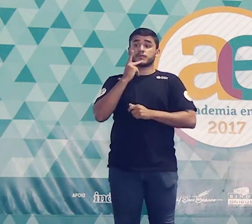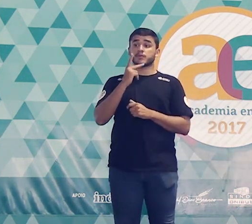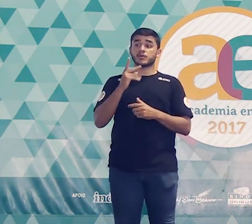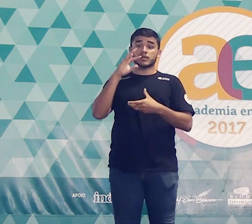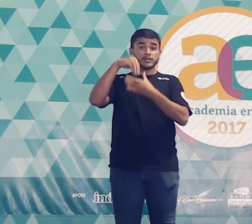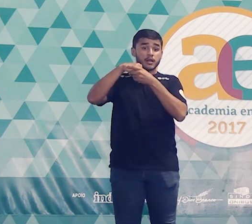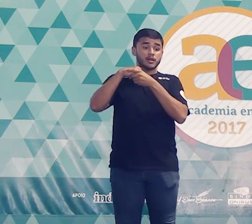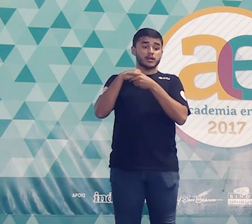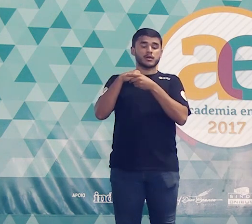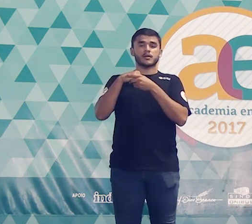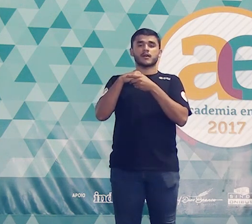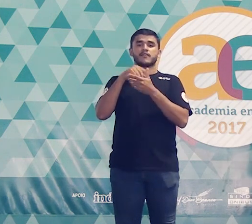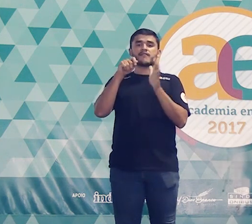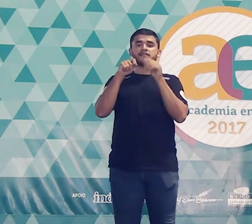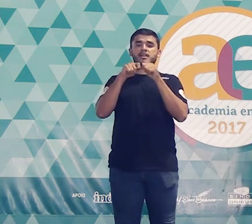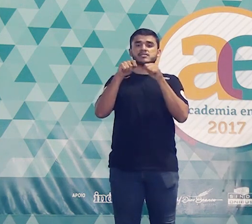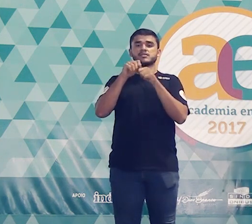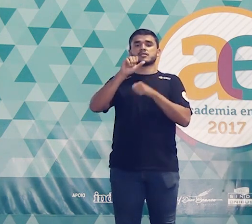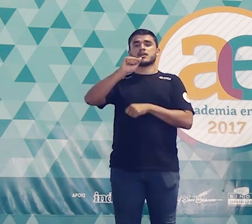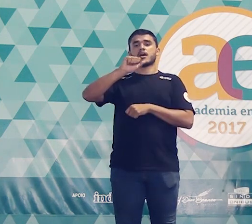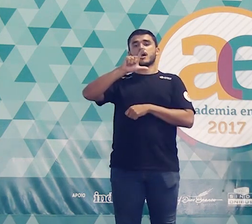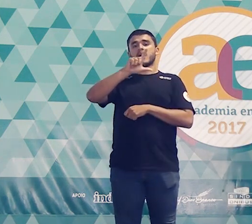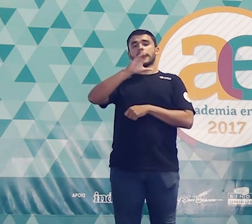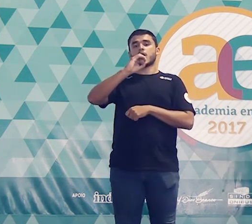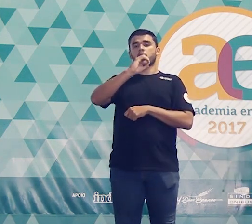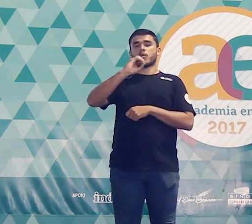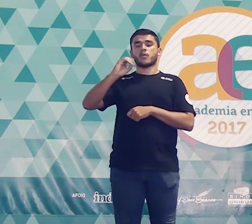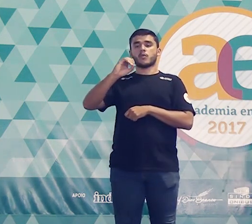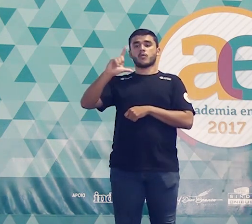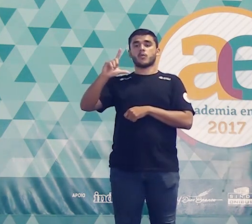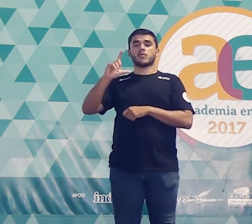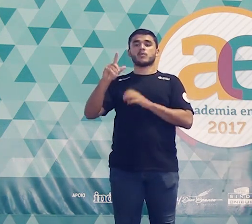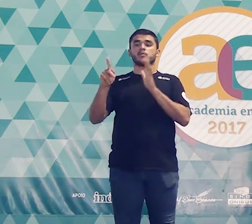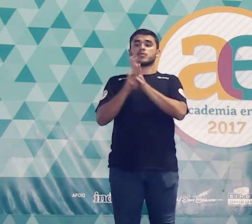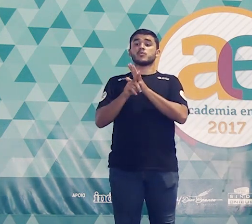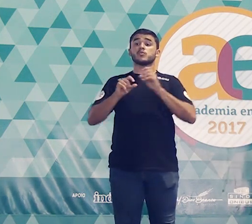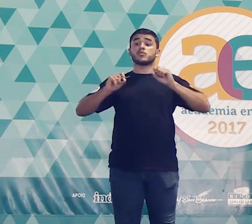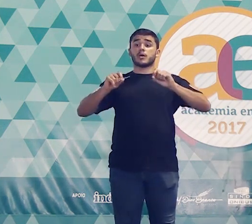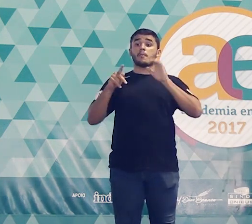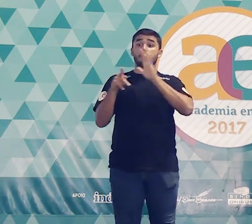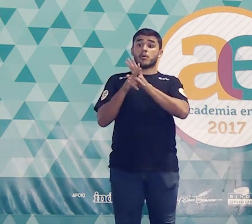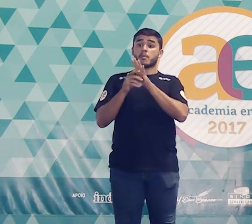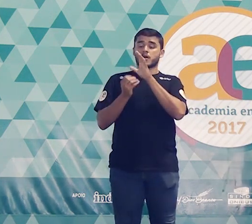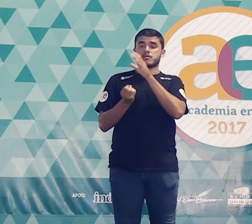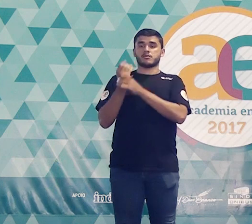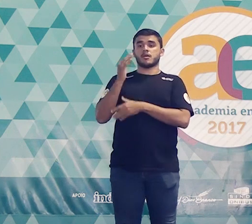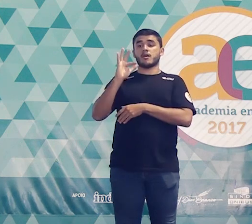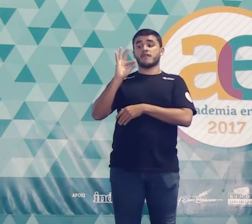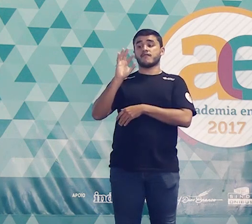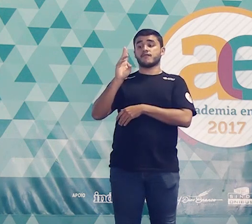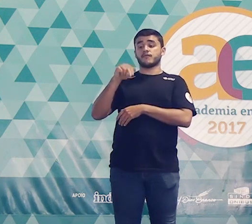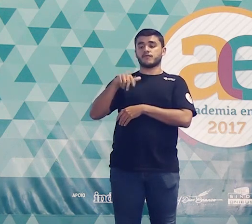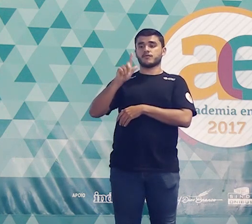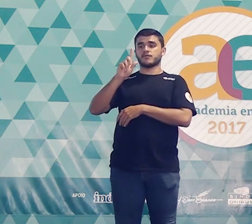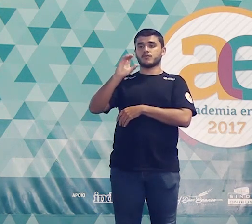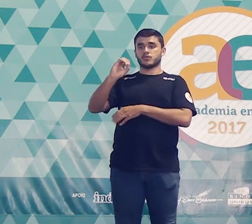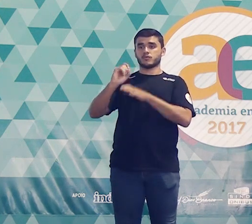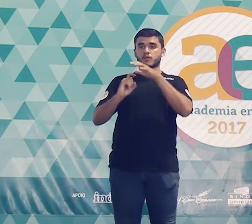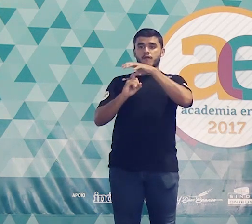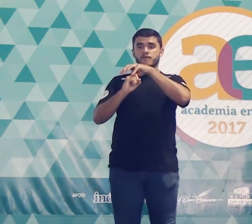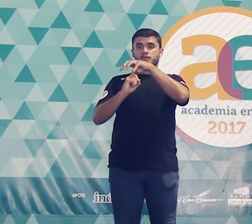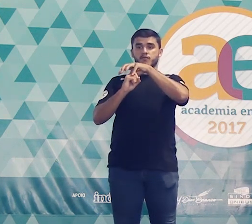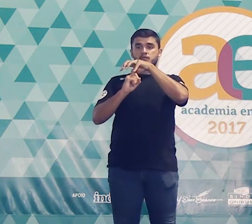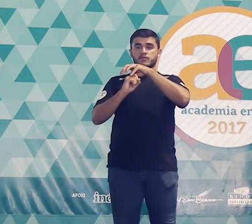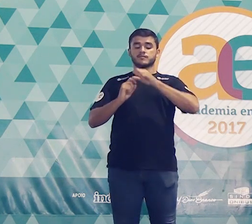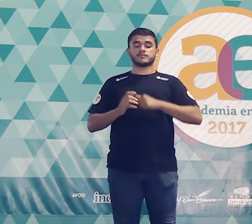na produção de álcool, quem é que vai fazer? Pense no fungo, representando o reino fungi, tá? E a fermentação, dizem